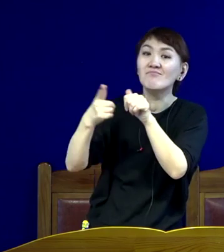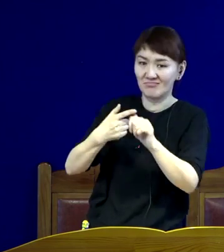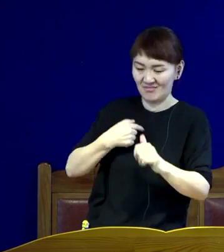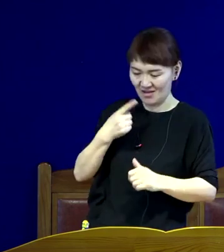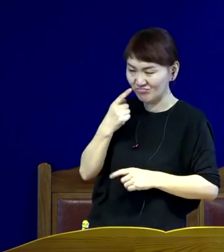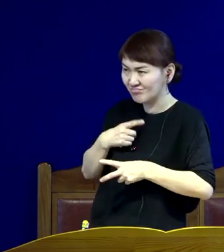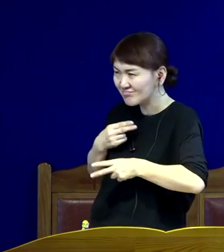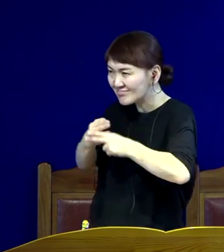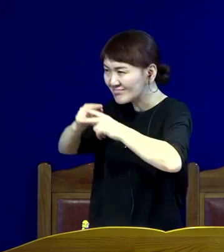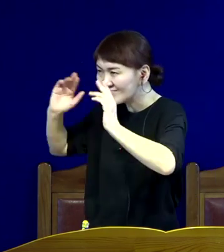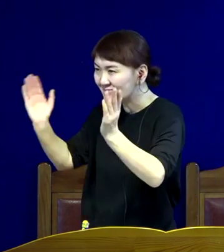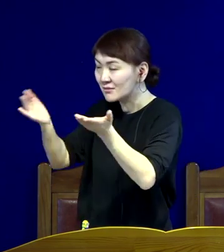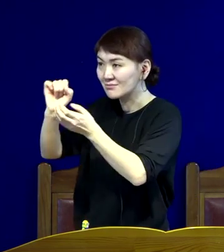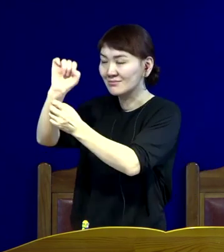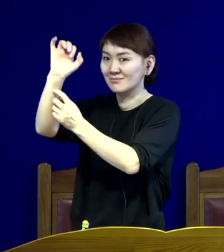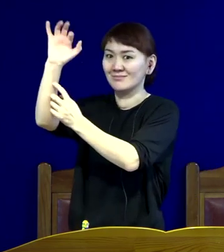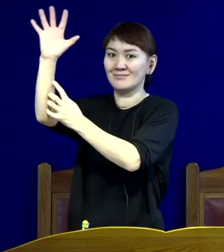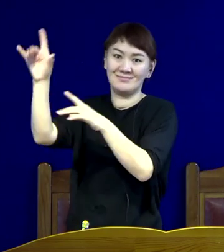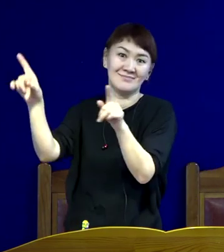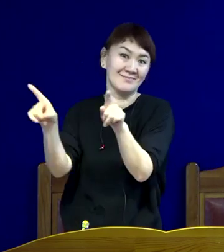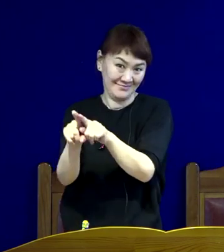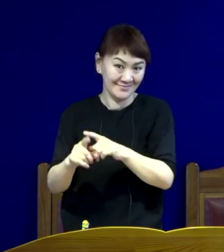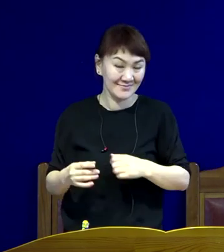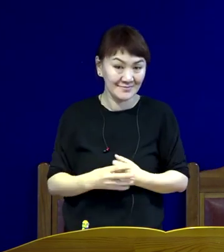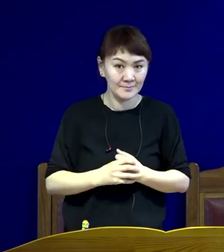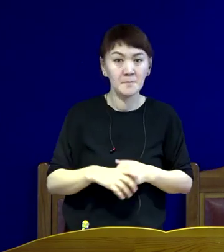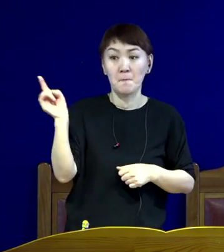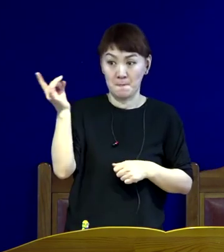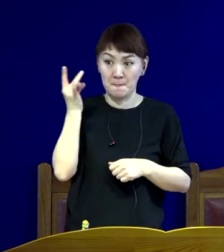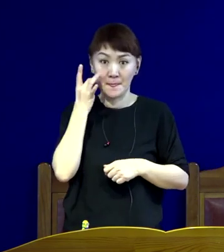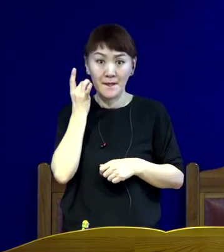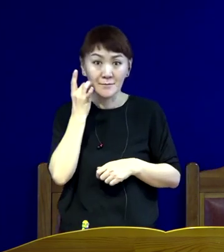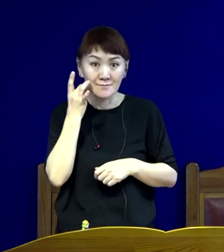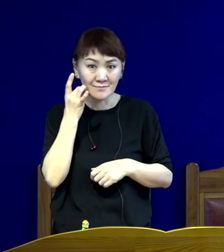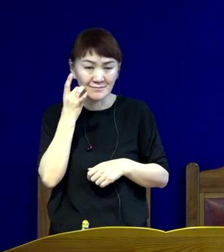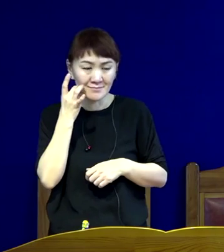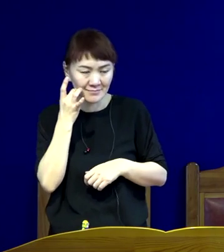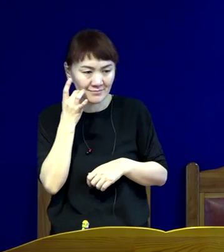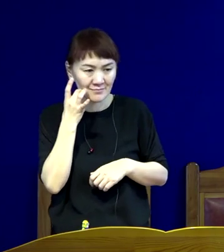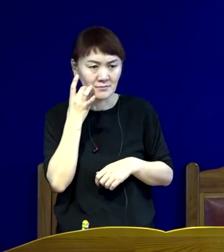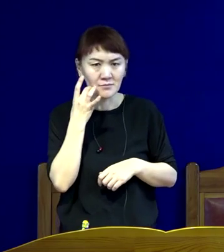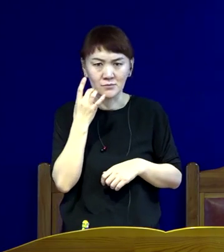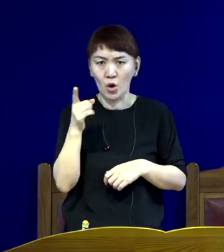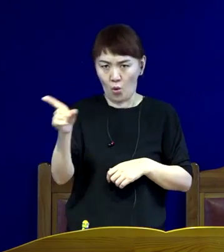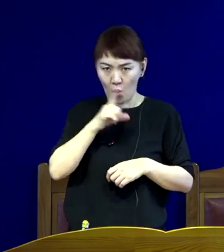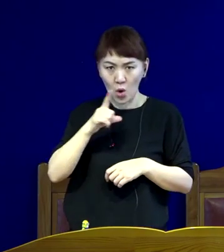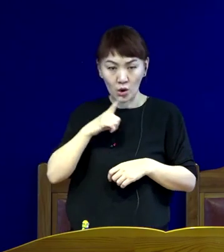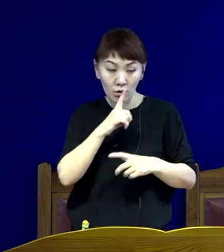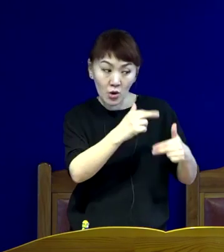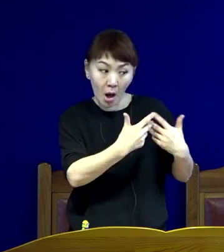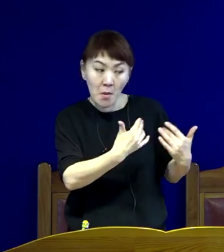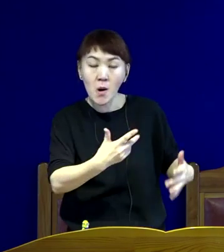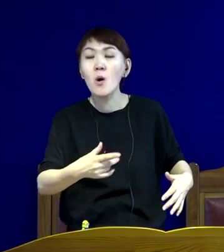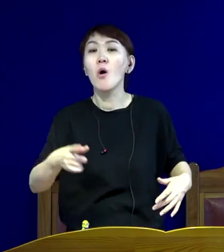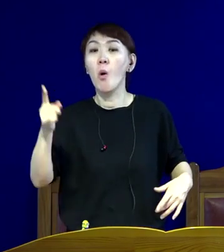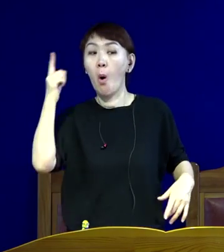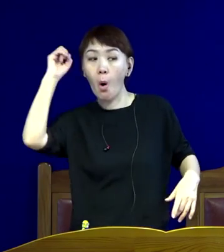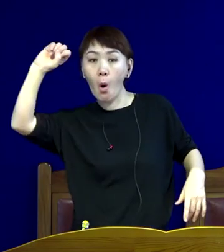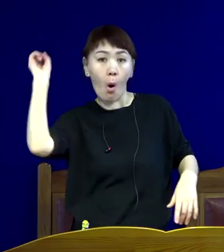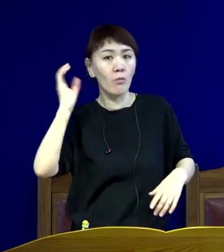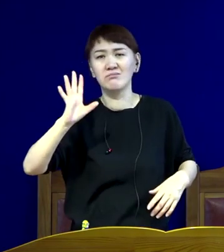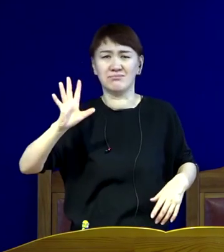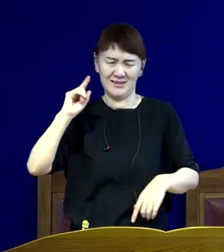Эсвэргээрээ эрэгтэйгээс илүү мэдээж эрэгтэй хүн үнэнч сайн амьдрах хэрэгтэй. Харин ч эсвэргээрээ